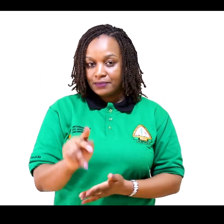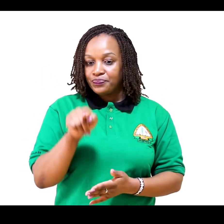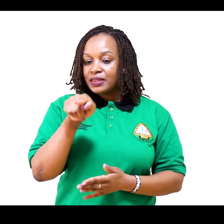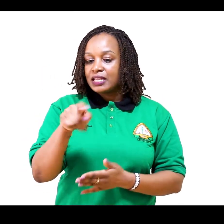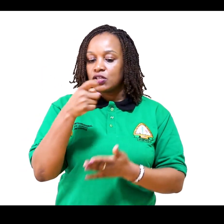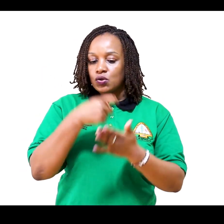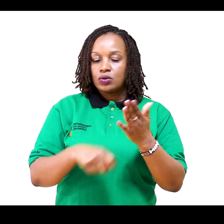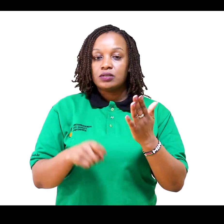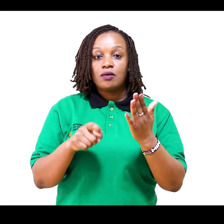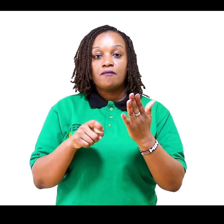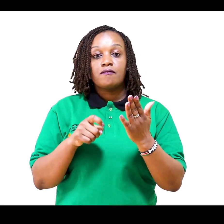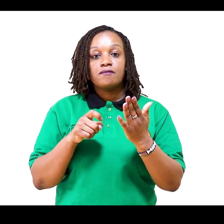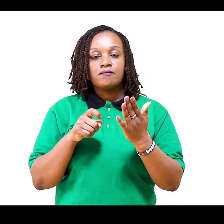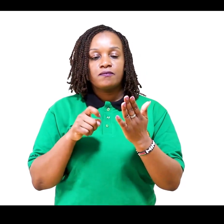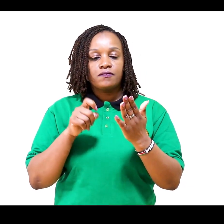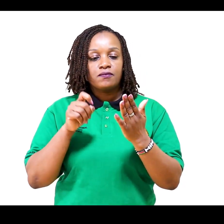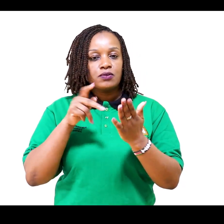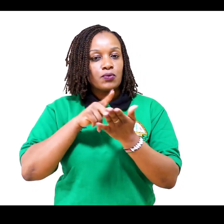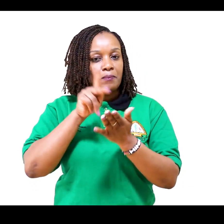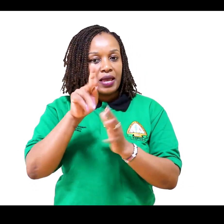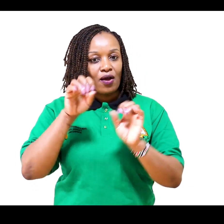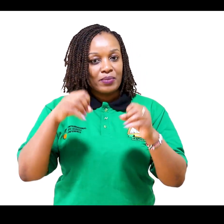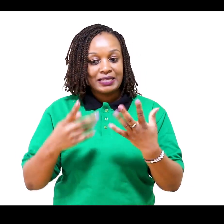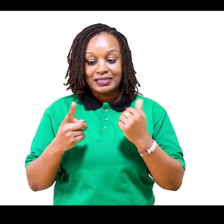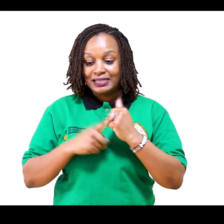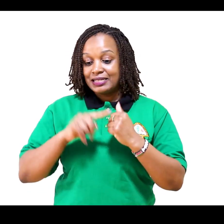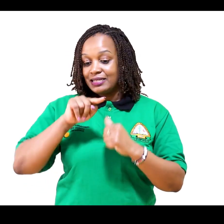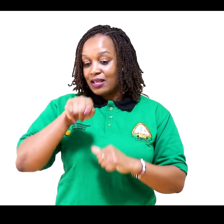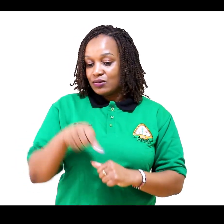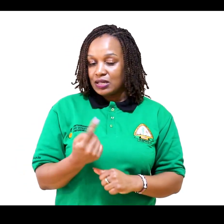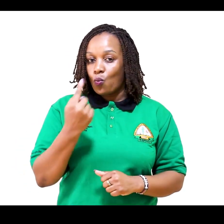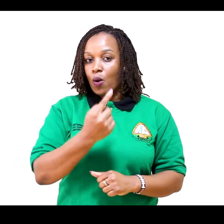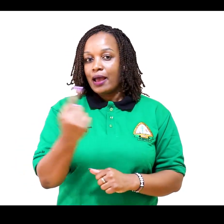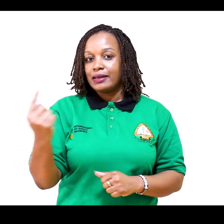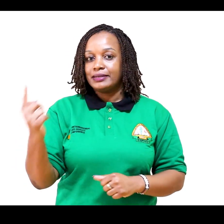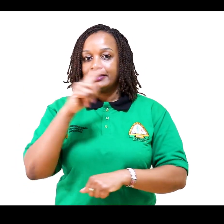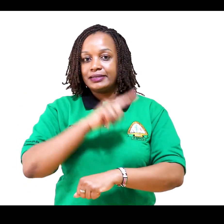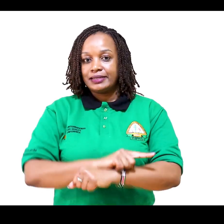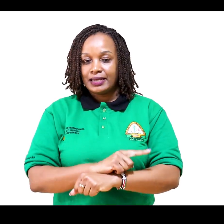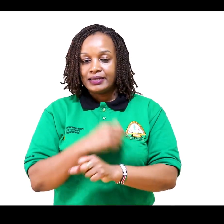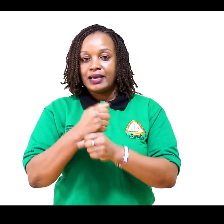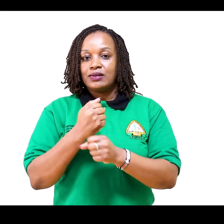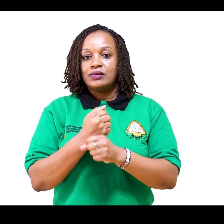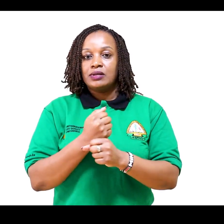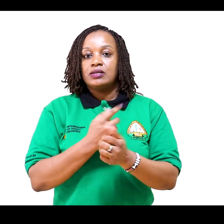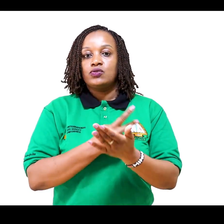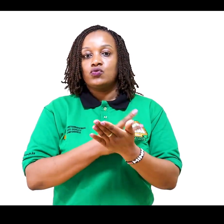shilingi 6,000 kwa siku na hufanyika ndani ya wiki 2 baada ya ankara. Kwa kukodisha